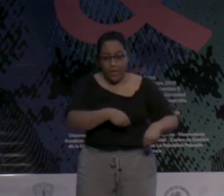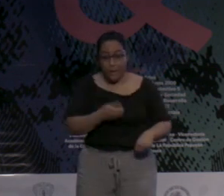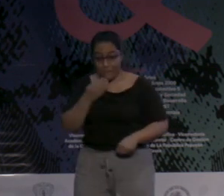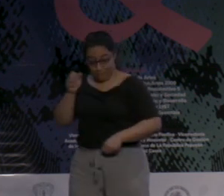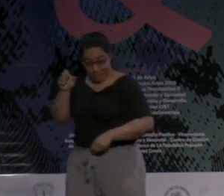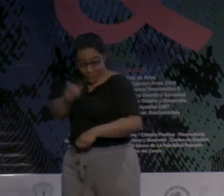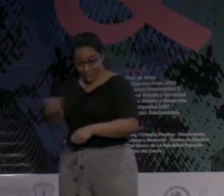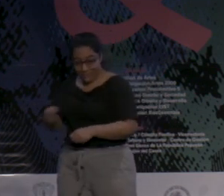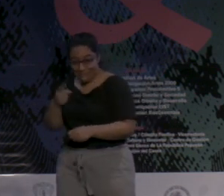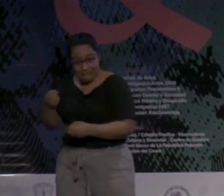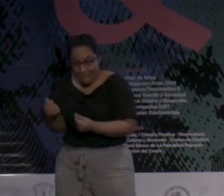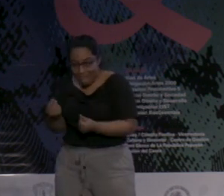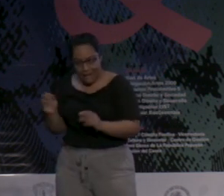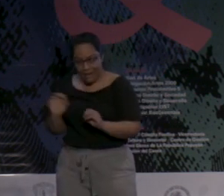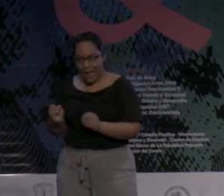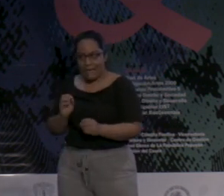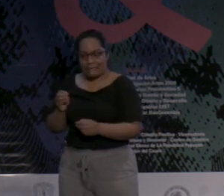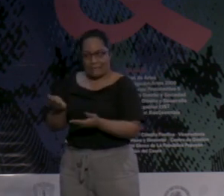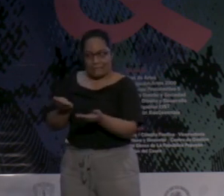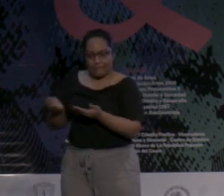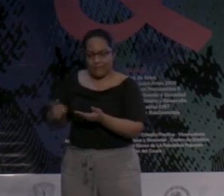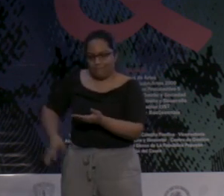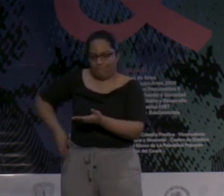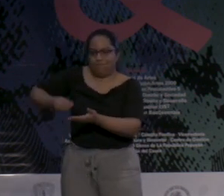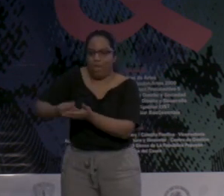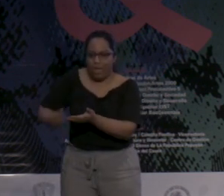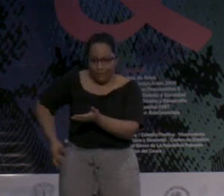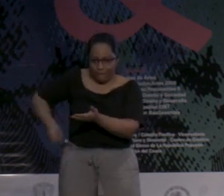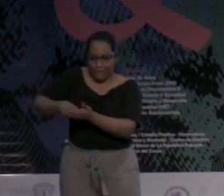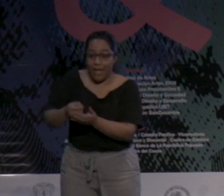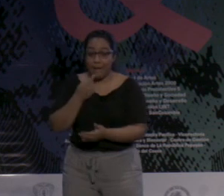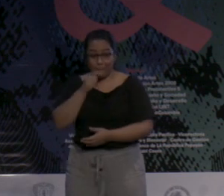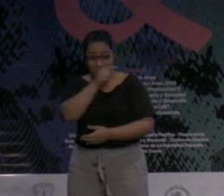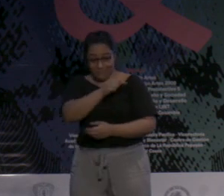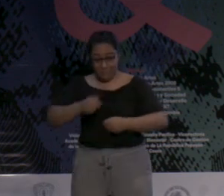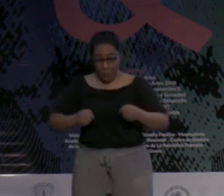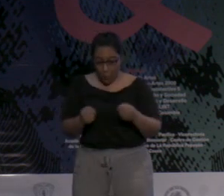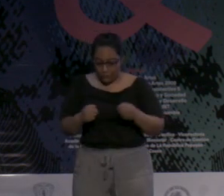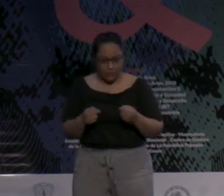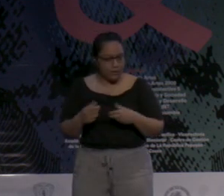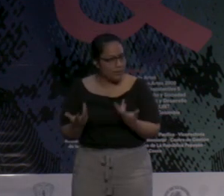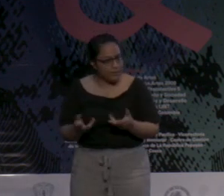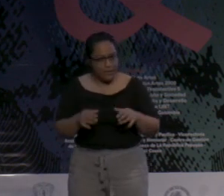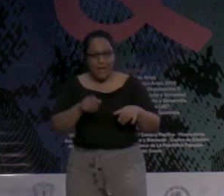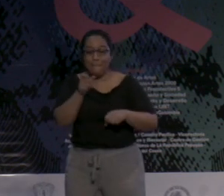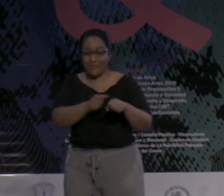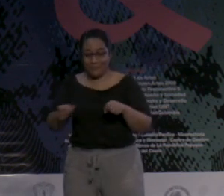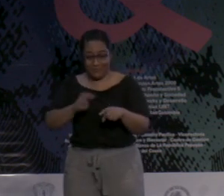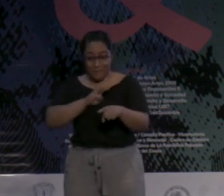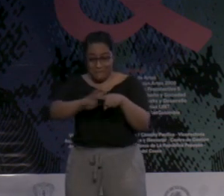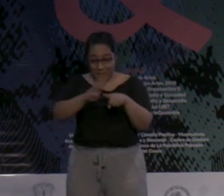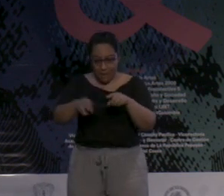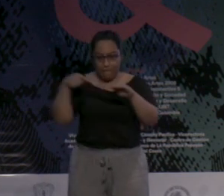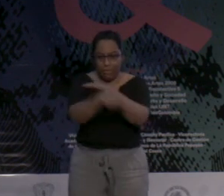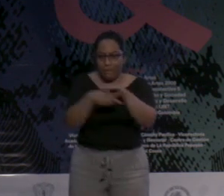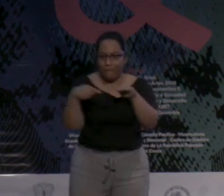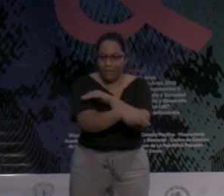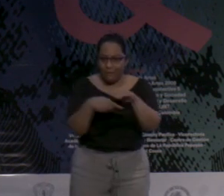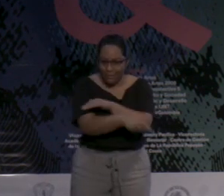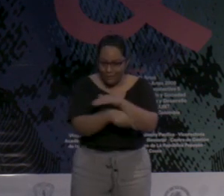paga. Actualmente, por ejemplo, en Bogotá tenemos una moralización muy importante de los colados de Transmilenio. Se asume que el